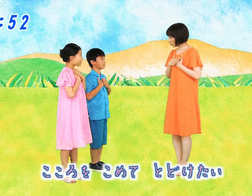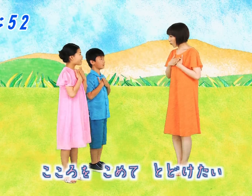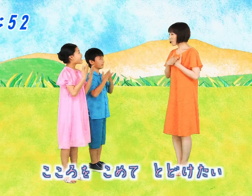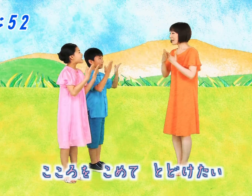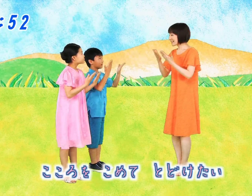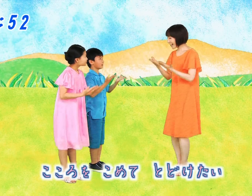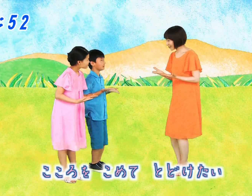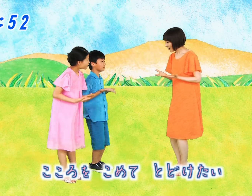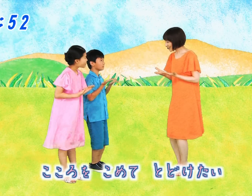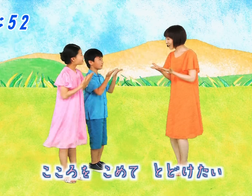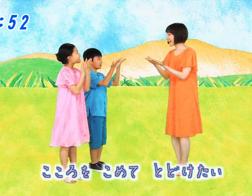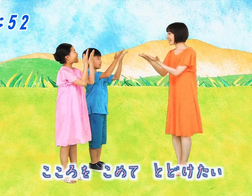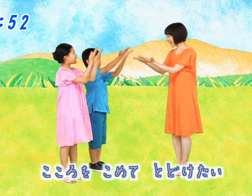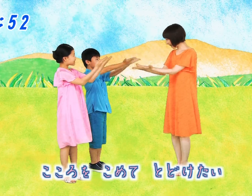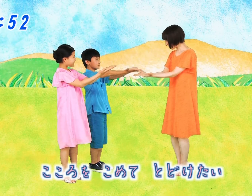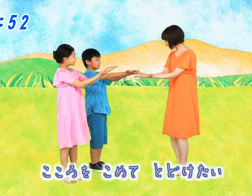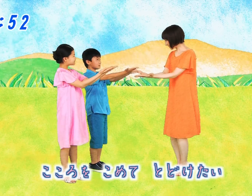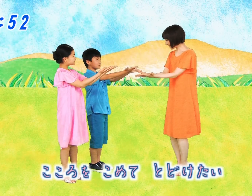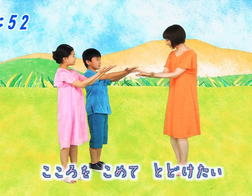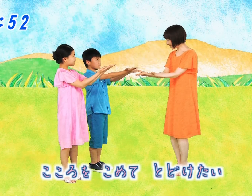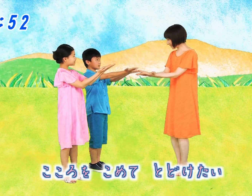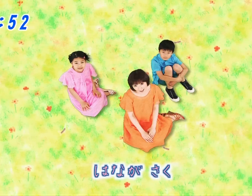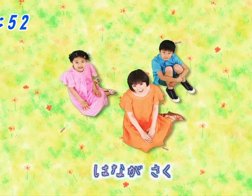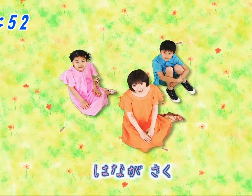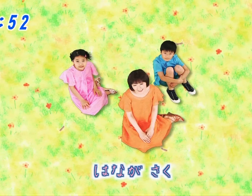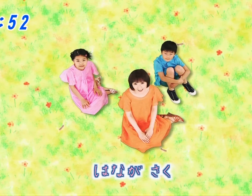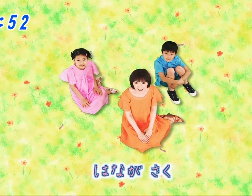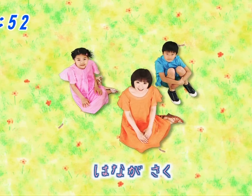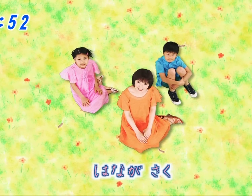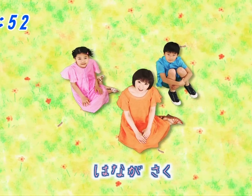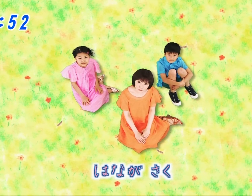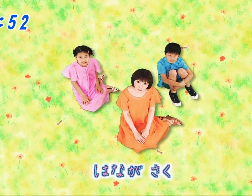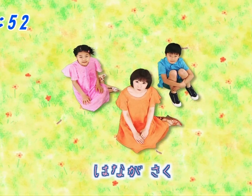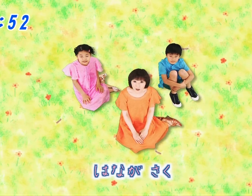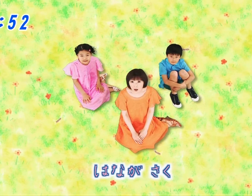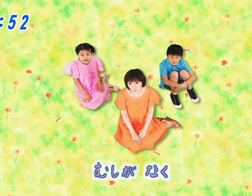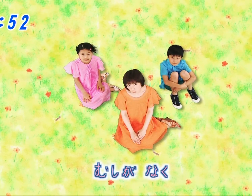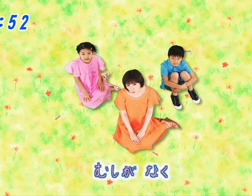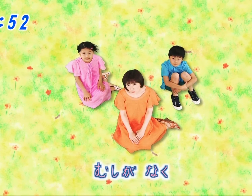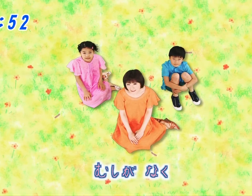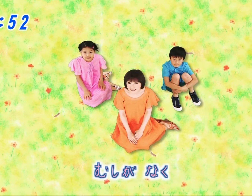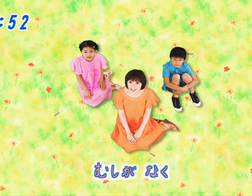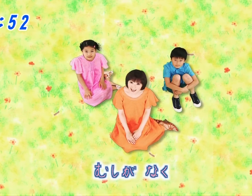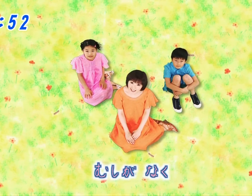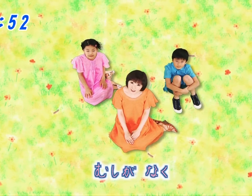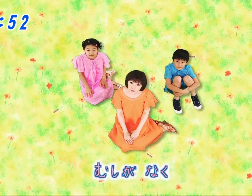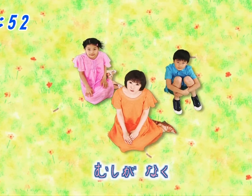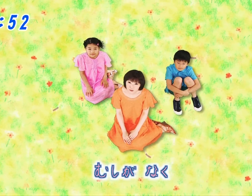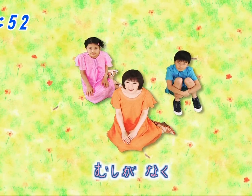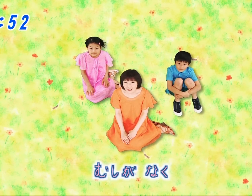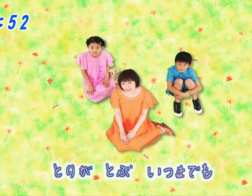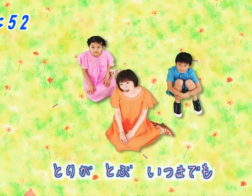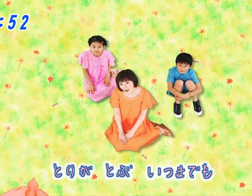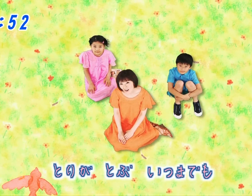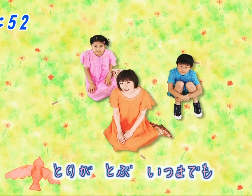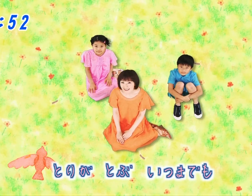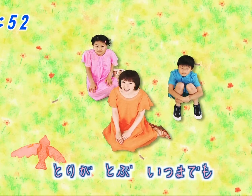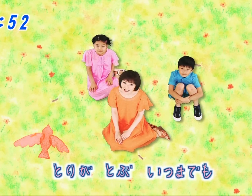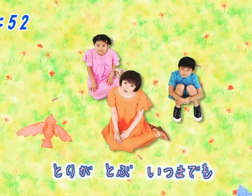込めて届けたい鼻がく虫がなく鳥が